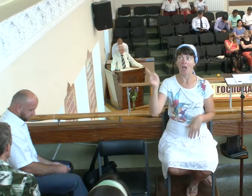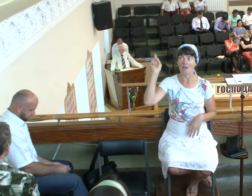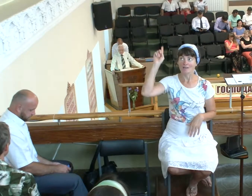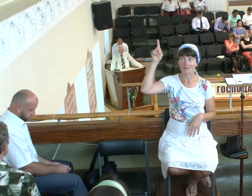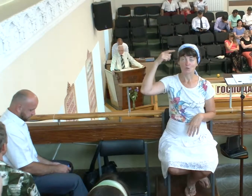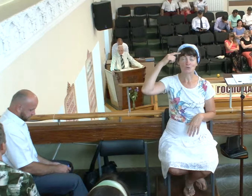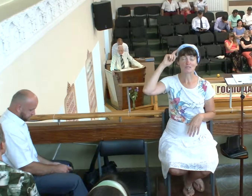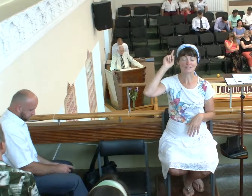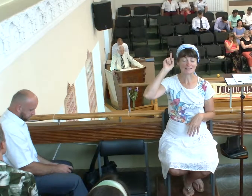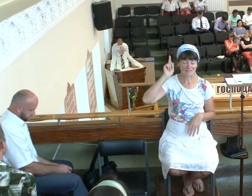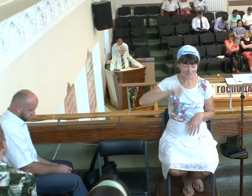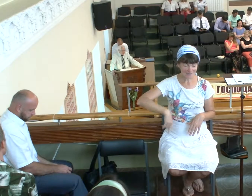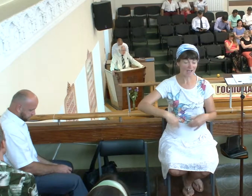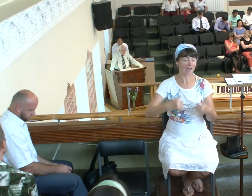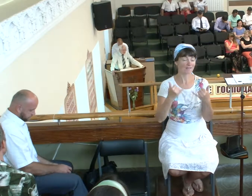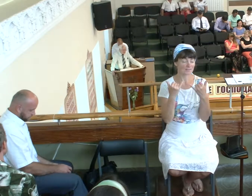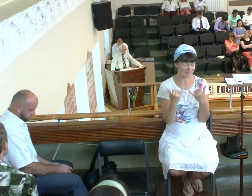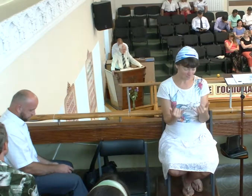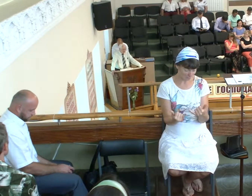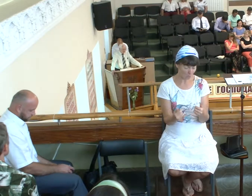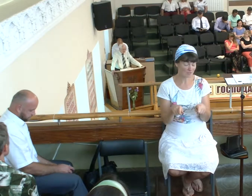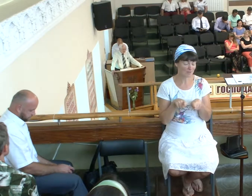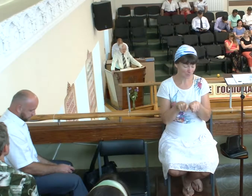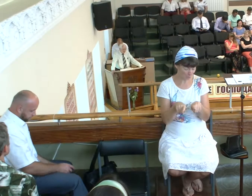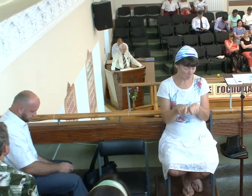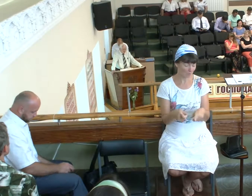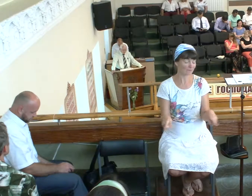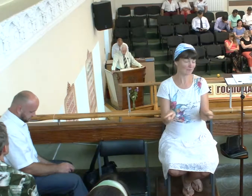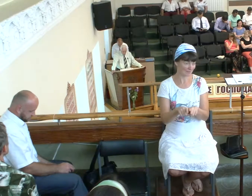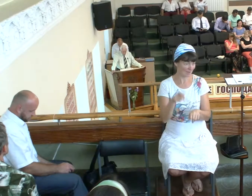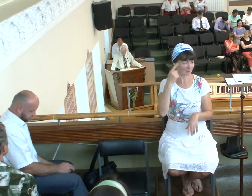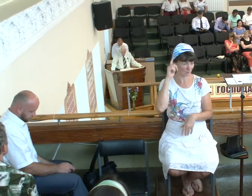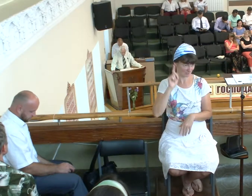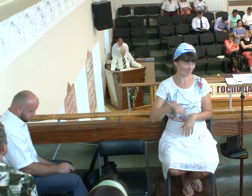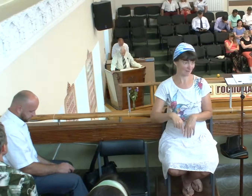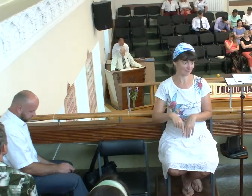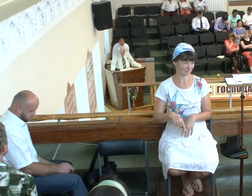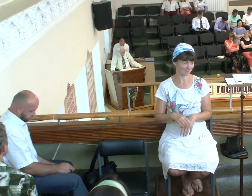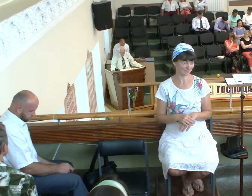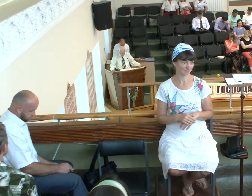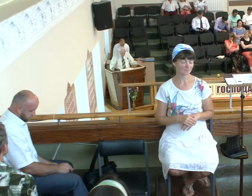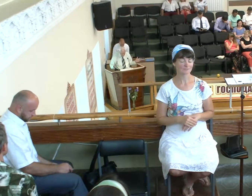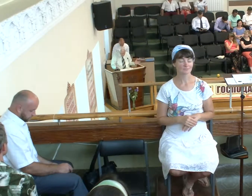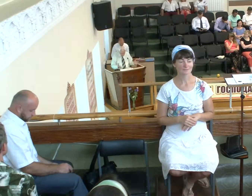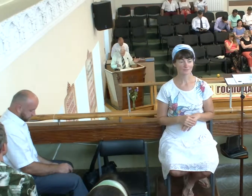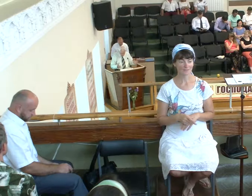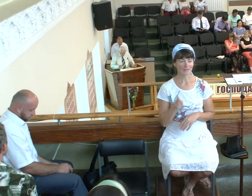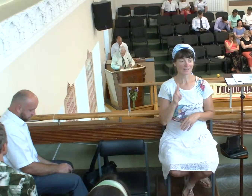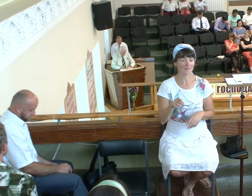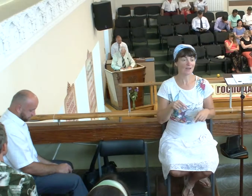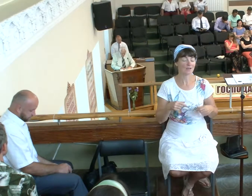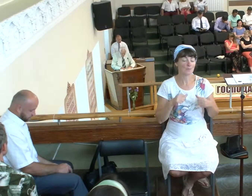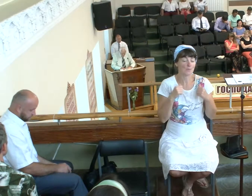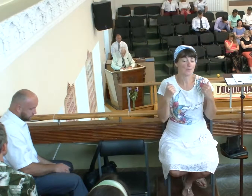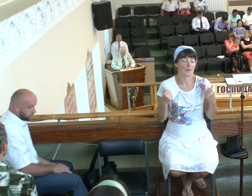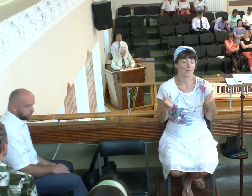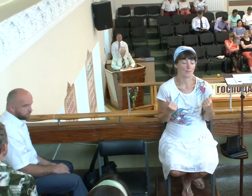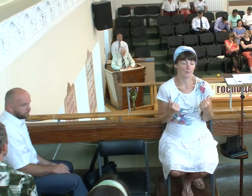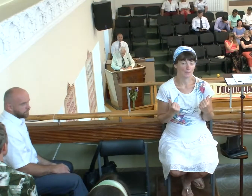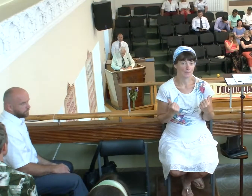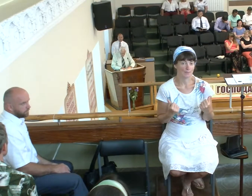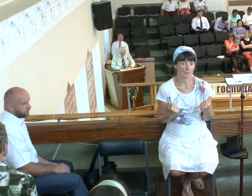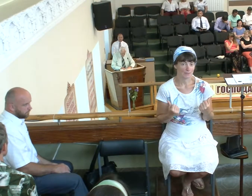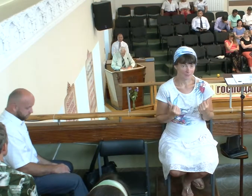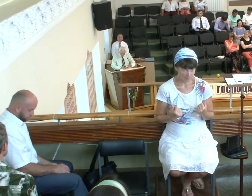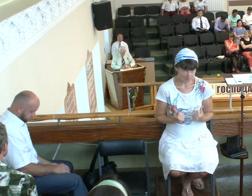знал сегодня, о чем нам сказать. Знаете, каждый из проповедников, служителей, пастыров, знает,